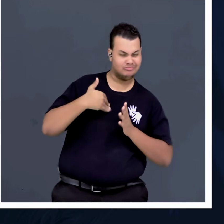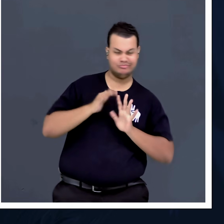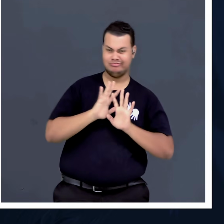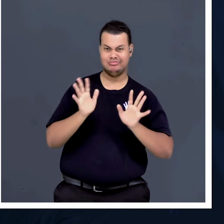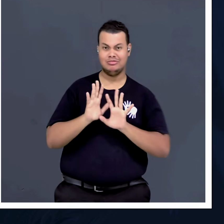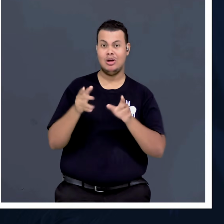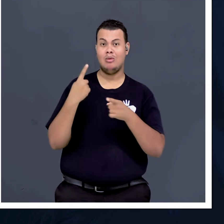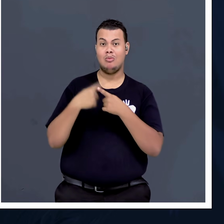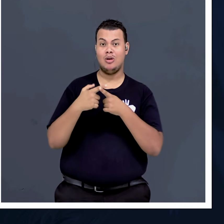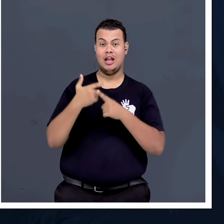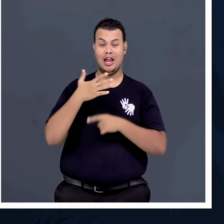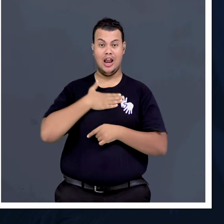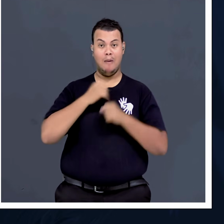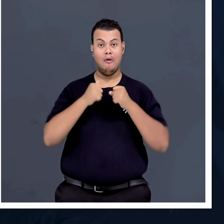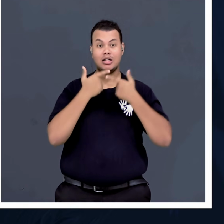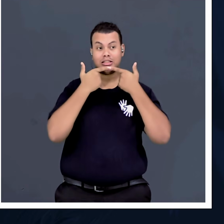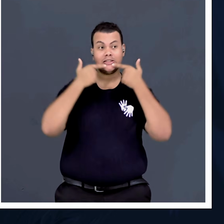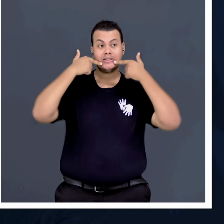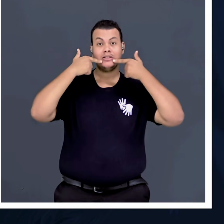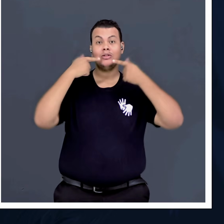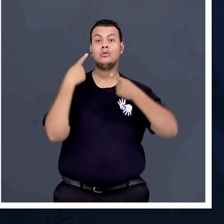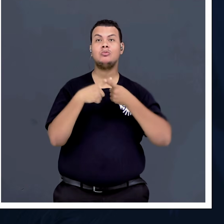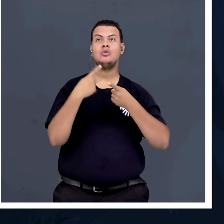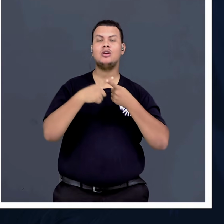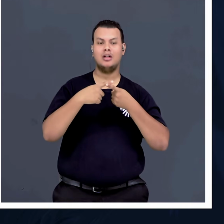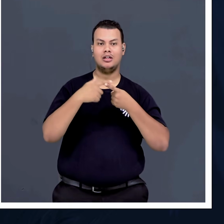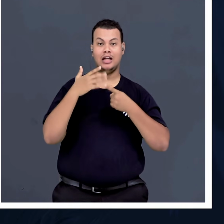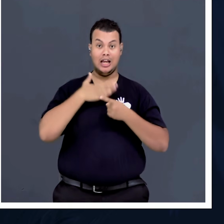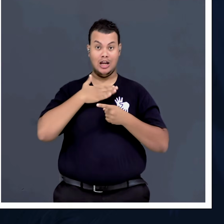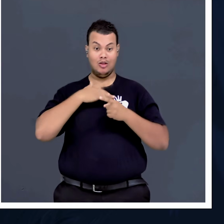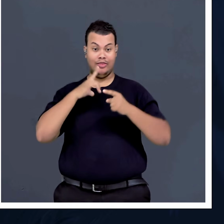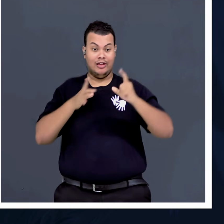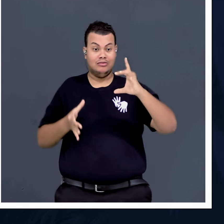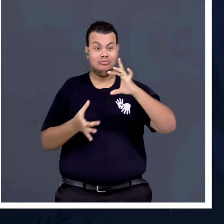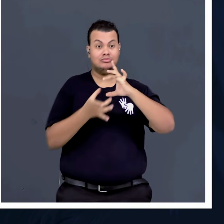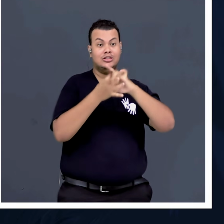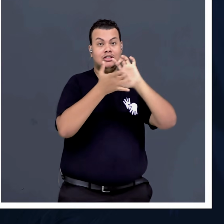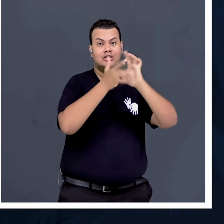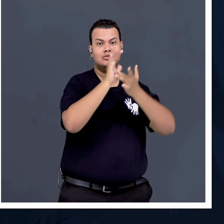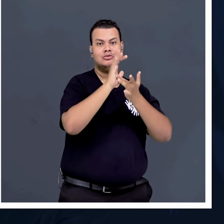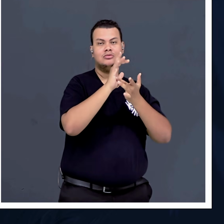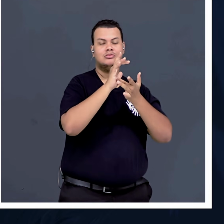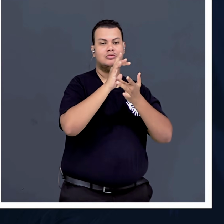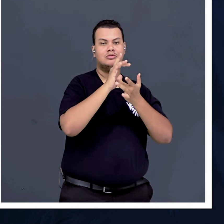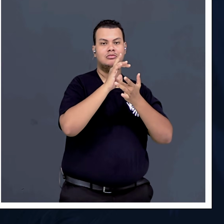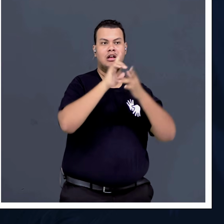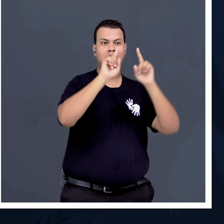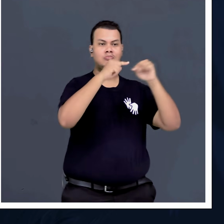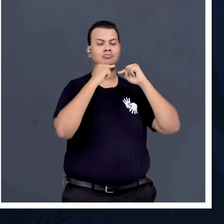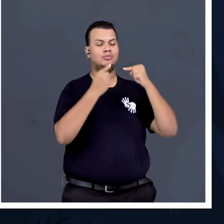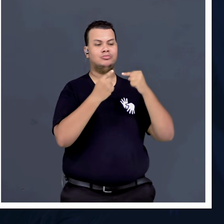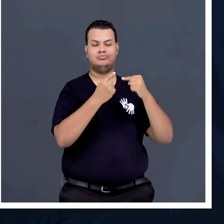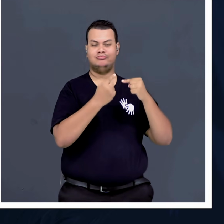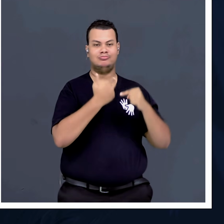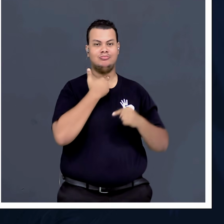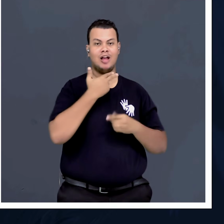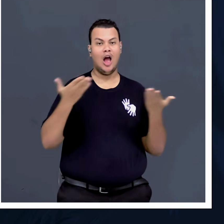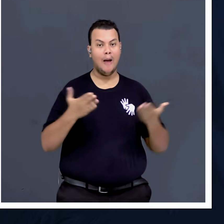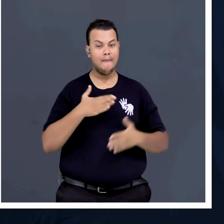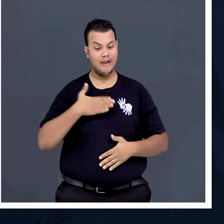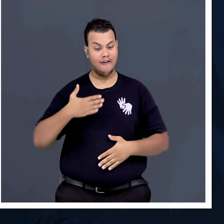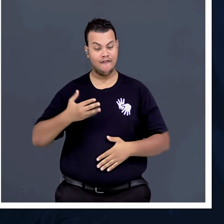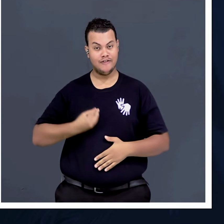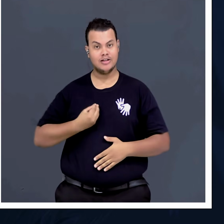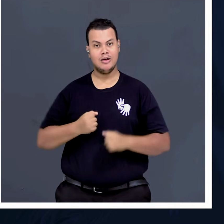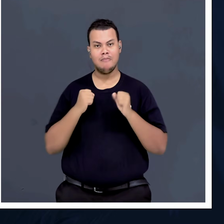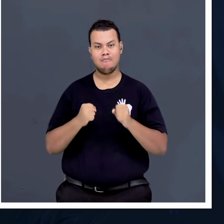porque para mim que estou em Cristo, nenhuma condenação há. Agora a minha vida pode ser alegre, porque